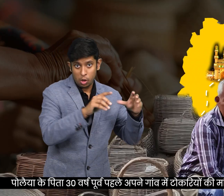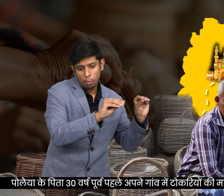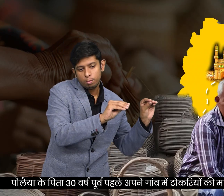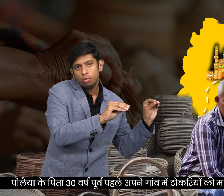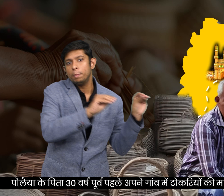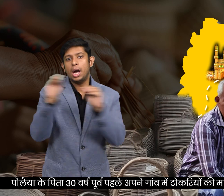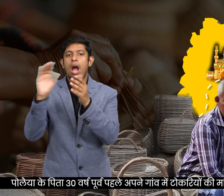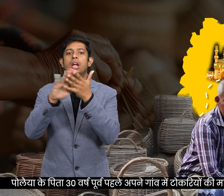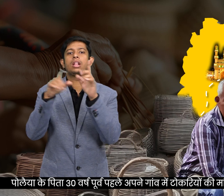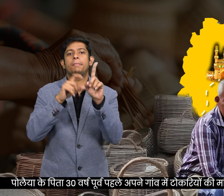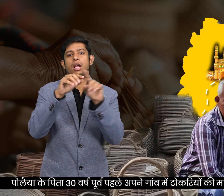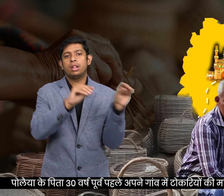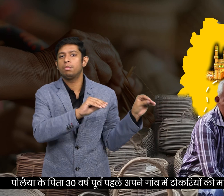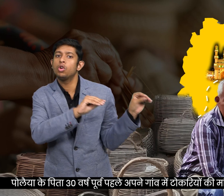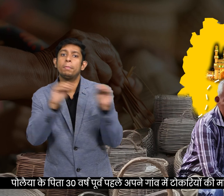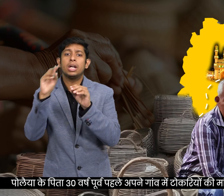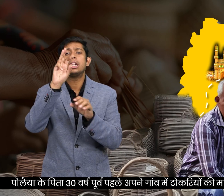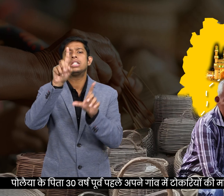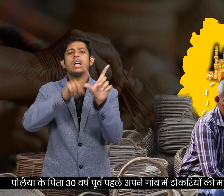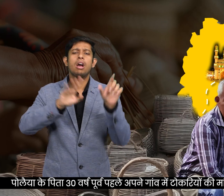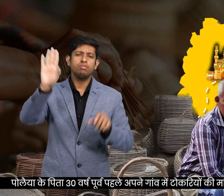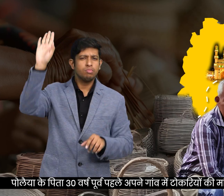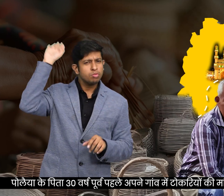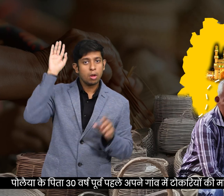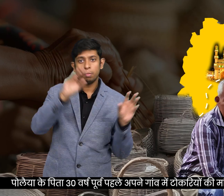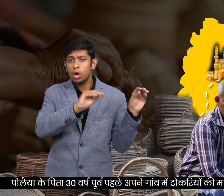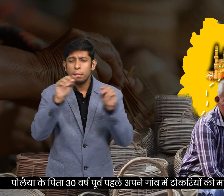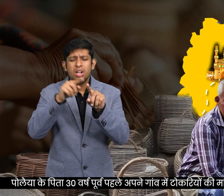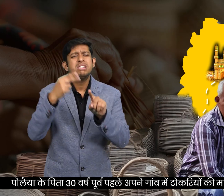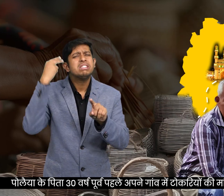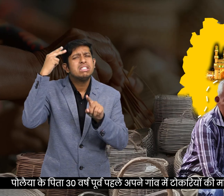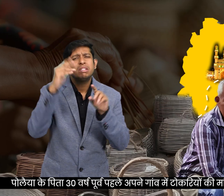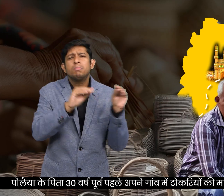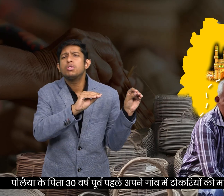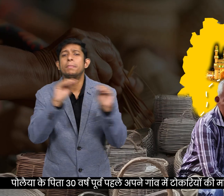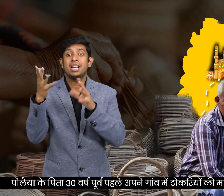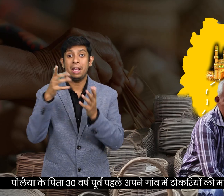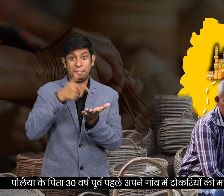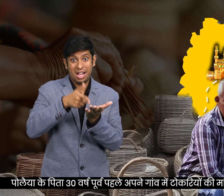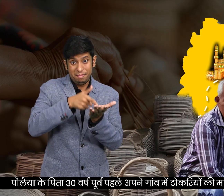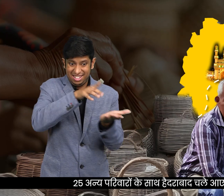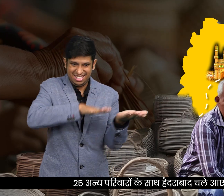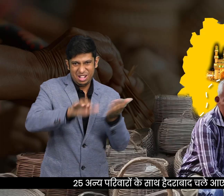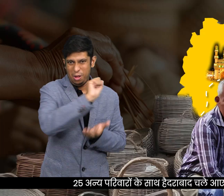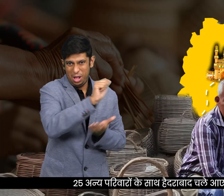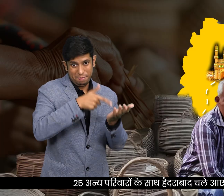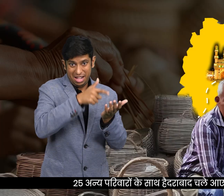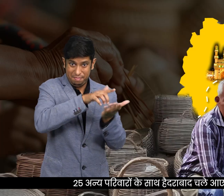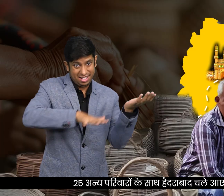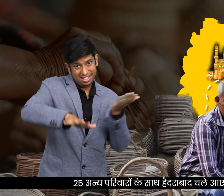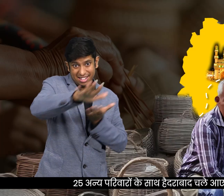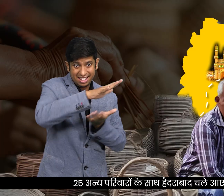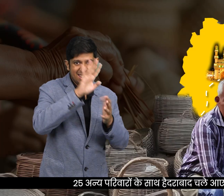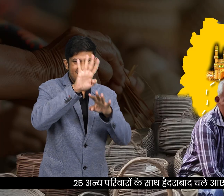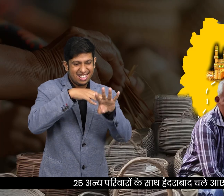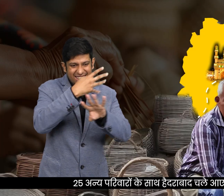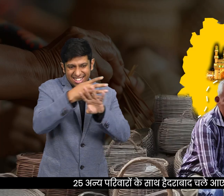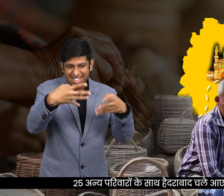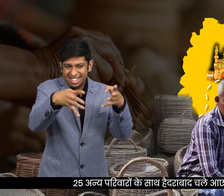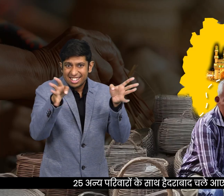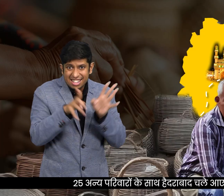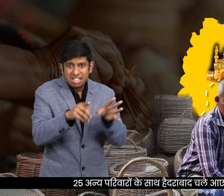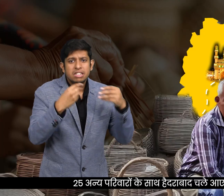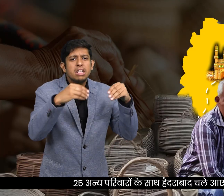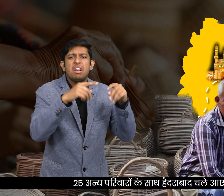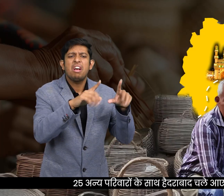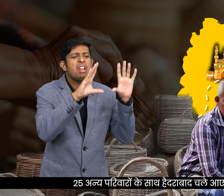30 वर्ष पूर्व पहले अपने गांव में टोकरियों की मांग कम होने के कारण 25 अन्य परिवारों के